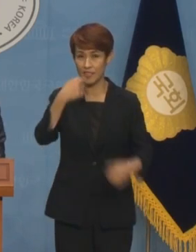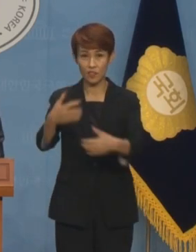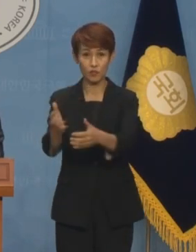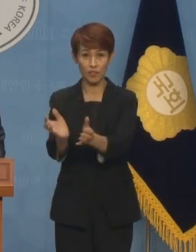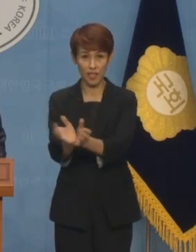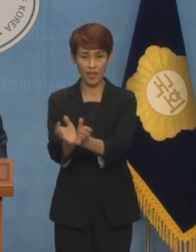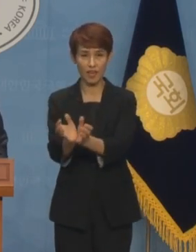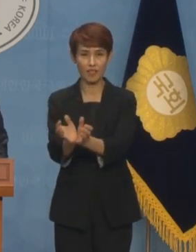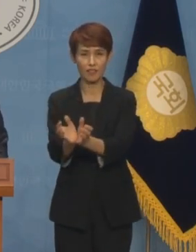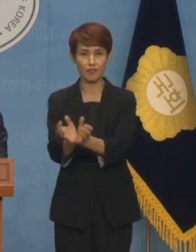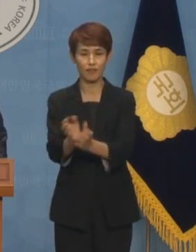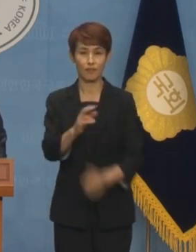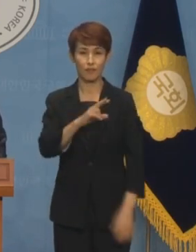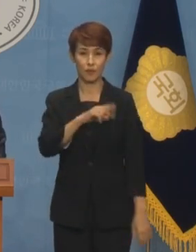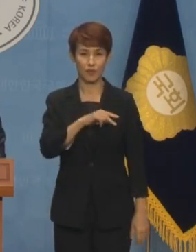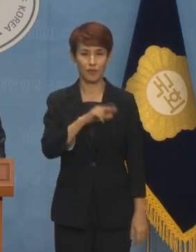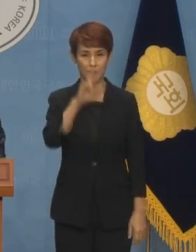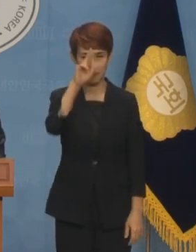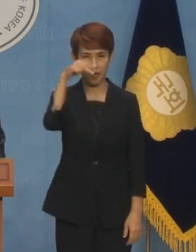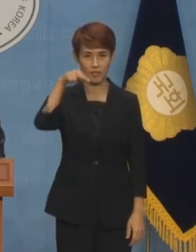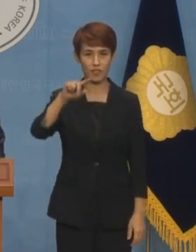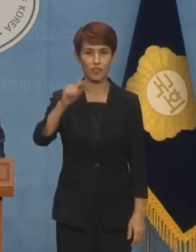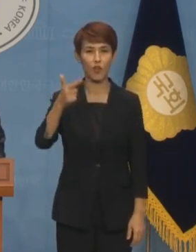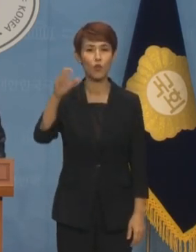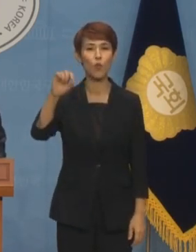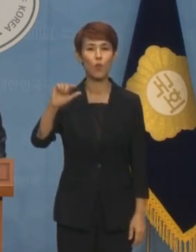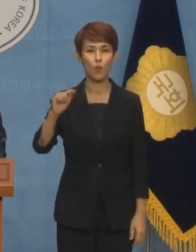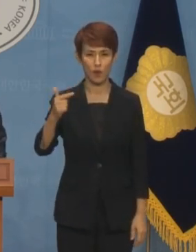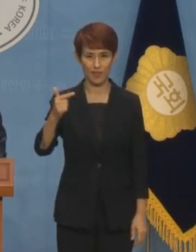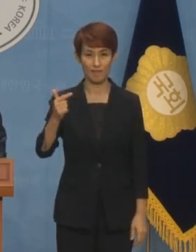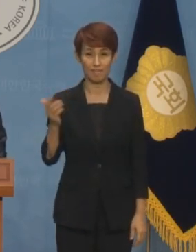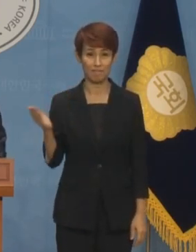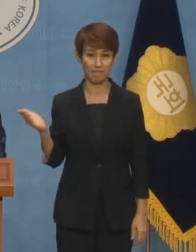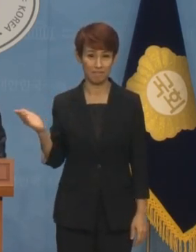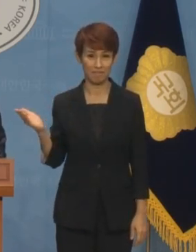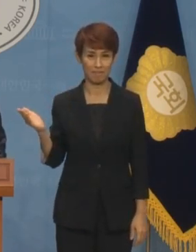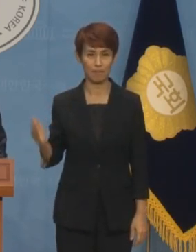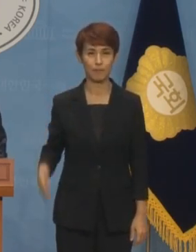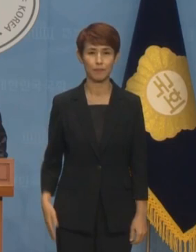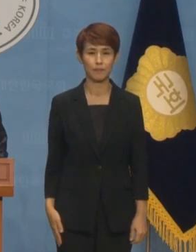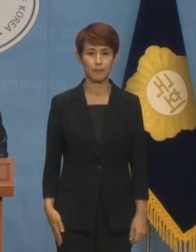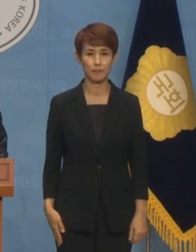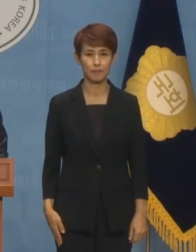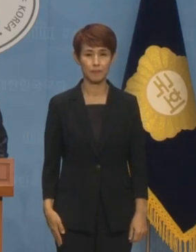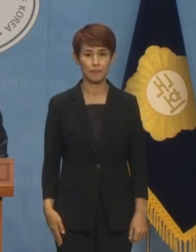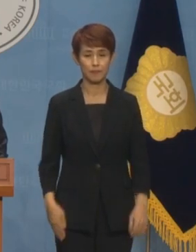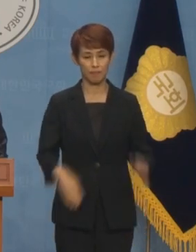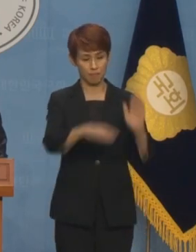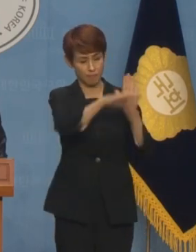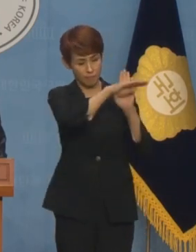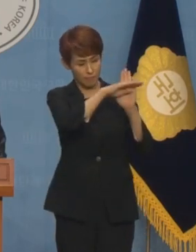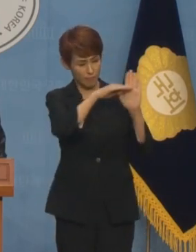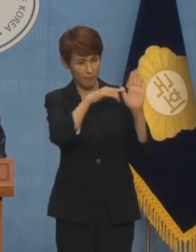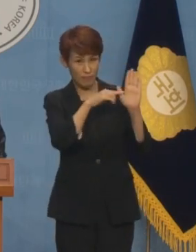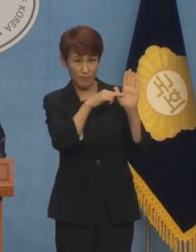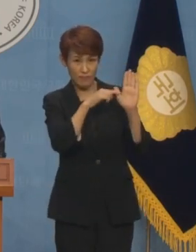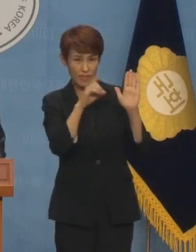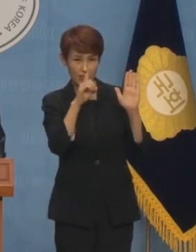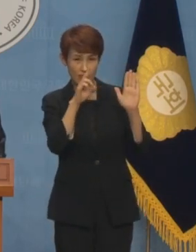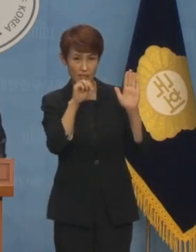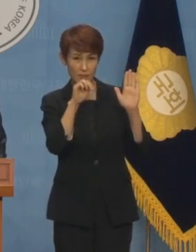더불어민주당 부평구 을 박선원 의원입니다. 휴전선 부근의 최근 상황에 관한